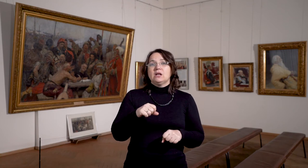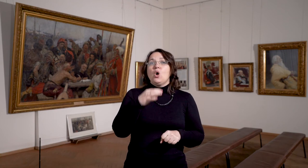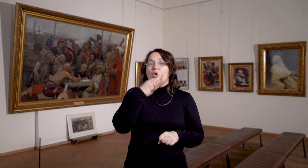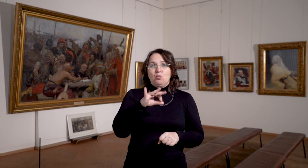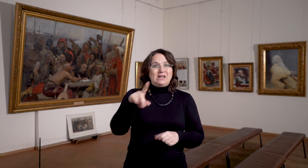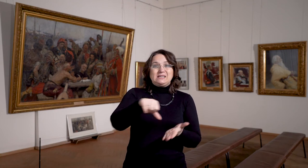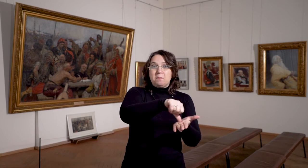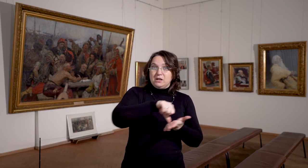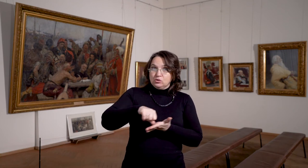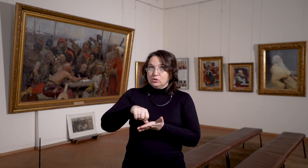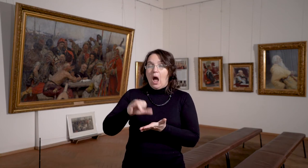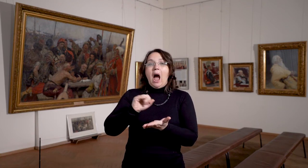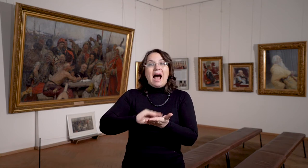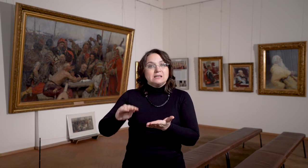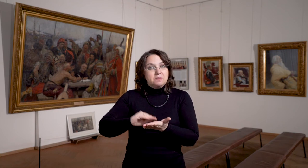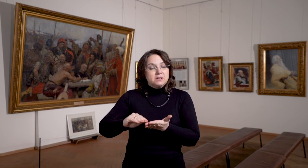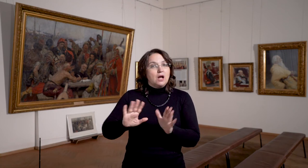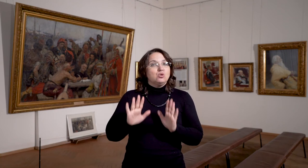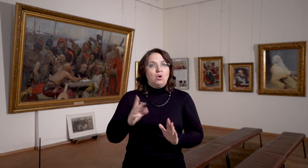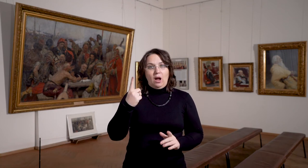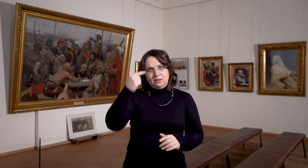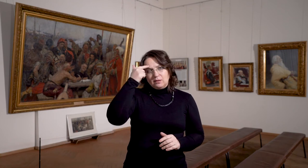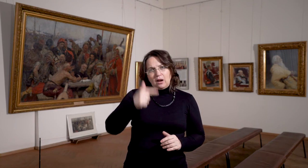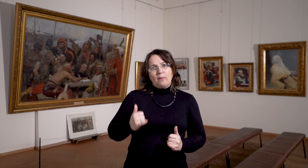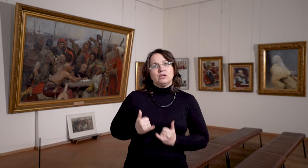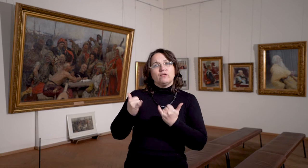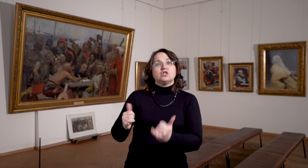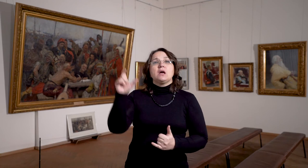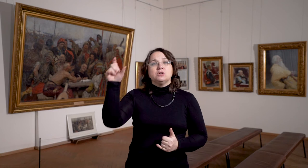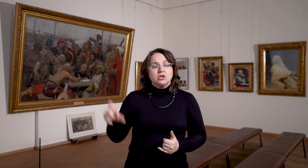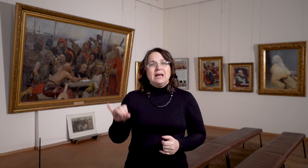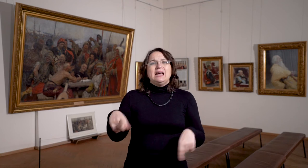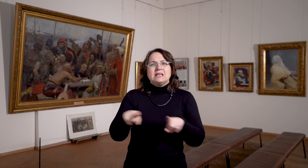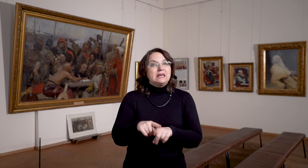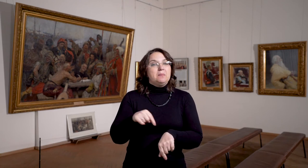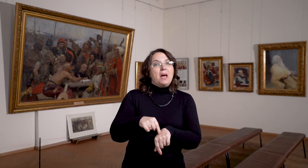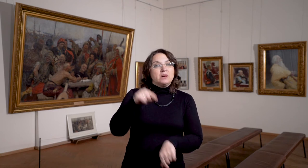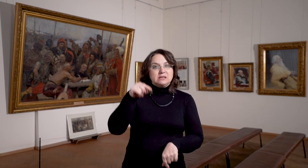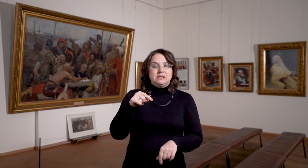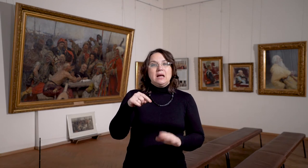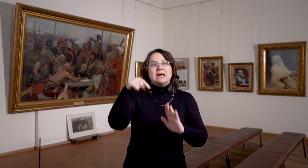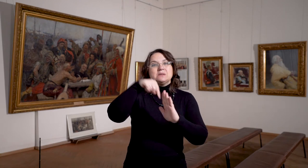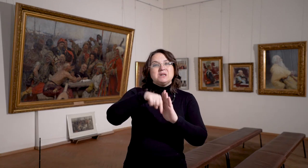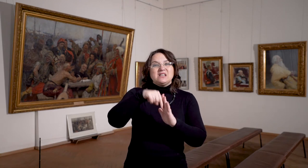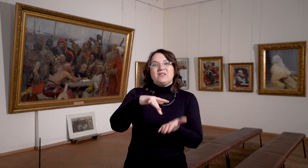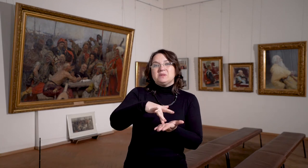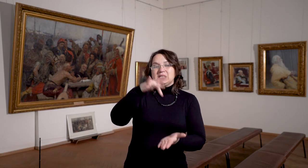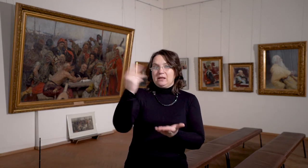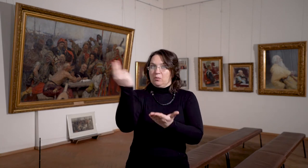записать – грамотный, уважаемый человек. И таким эмоциональным смысловым центром композиции является фигура